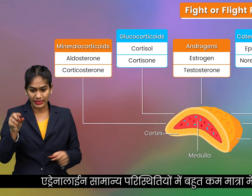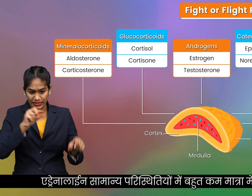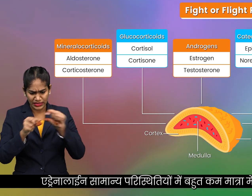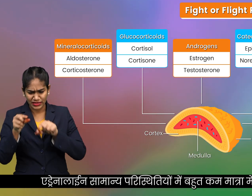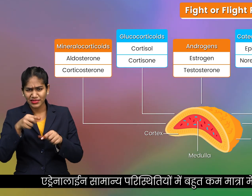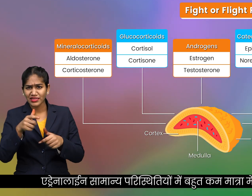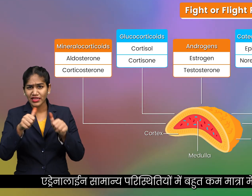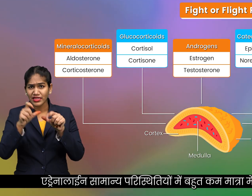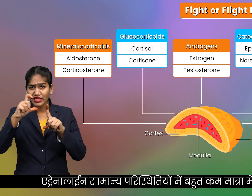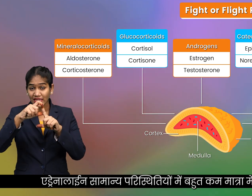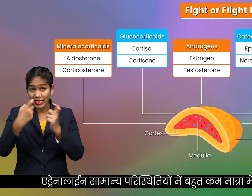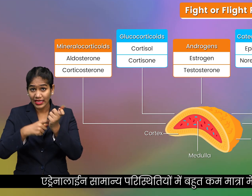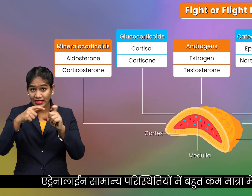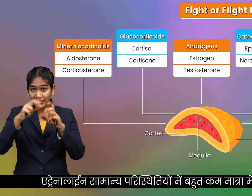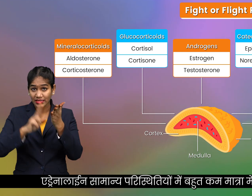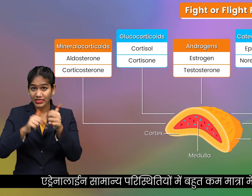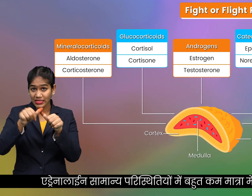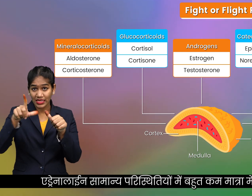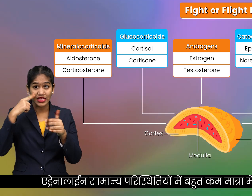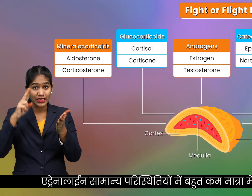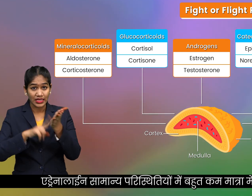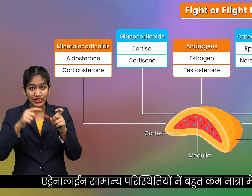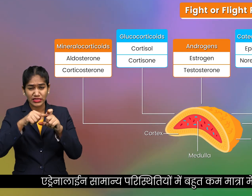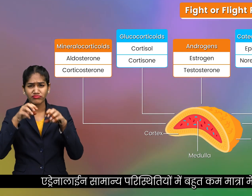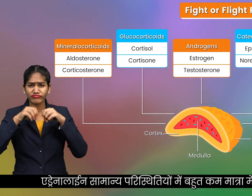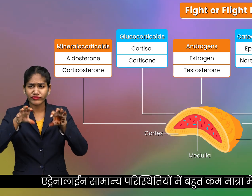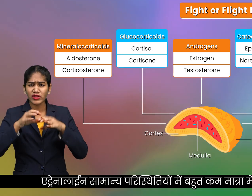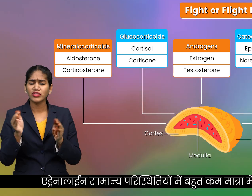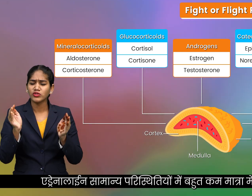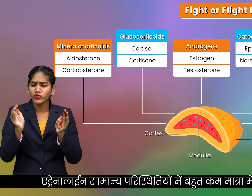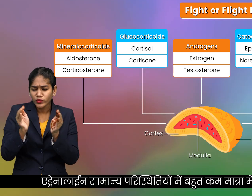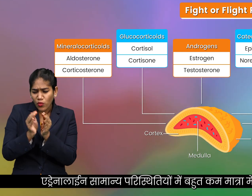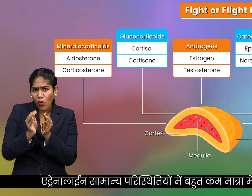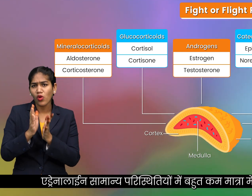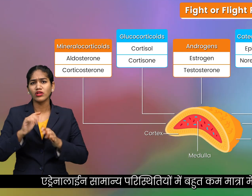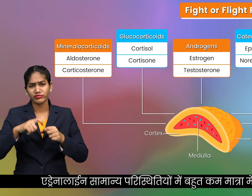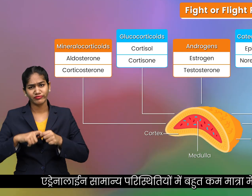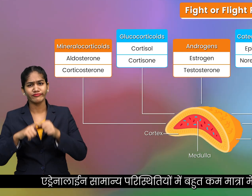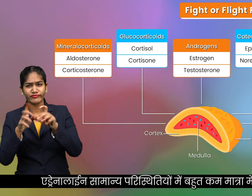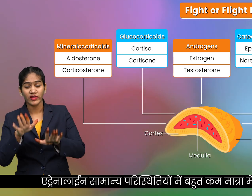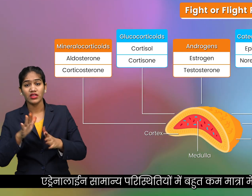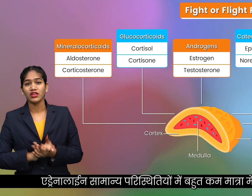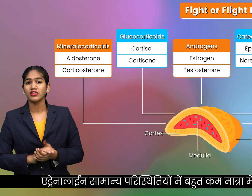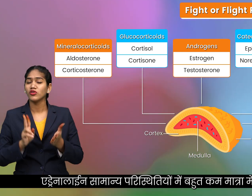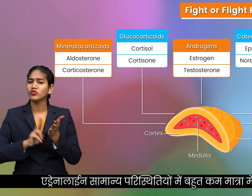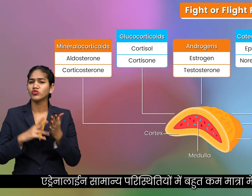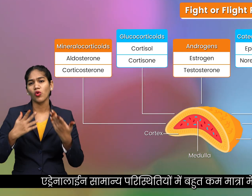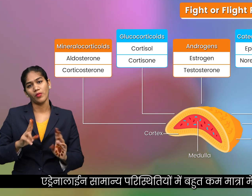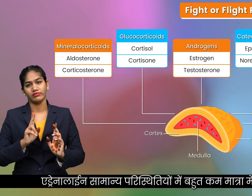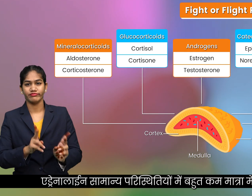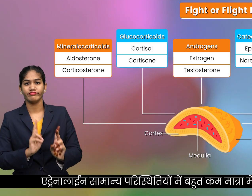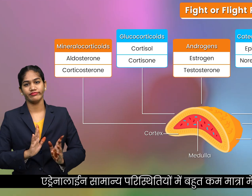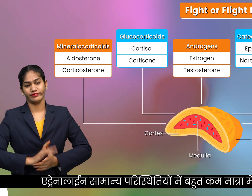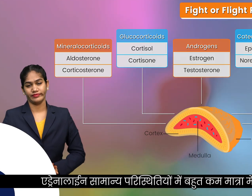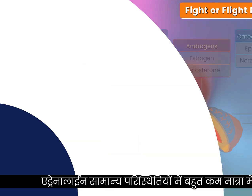एड्रेनलिन सामान्य परिस्थितियों के बहु-कम मात्रा में स्रावित होता है,